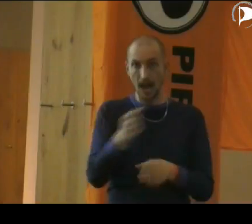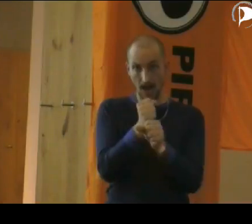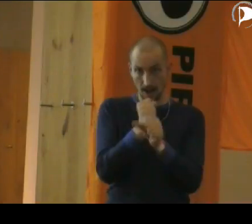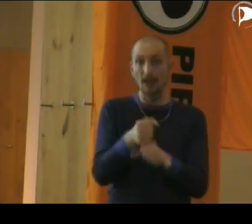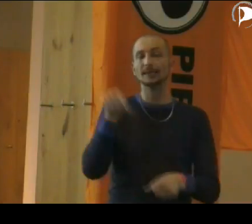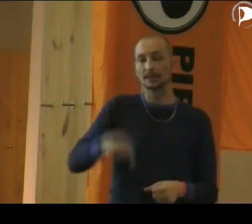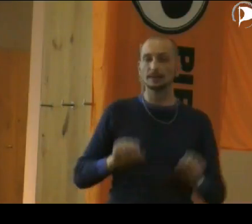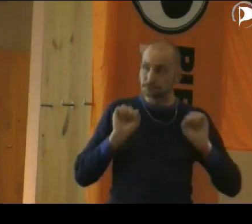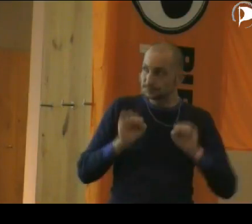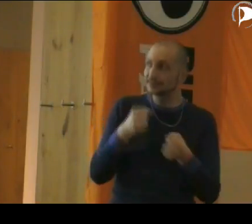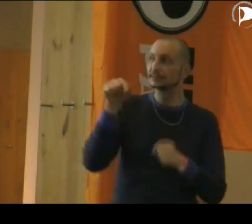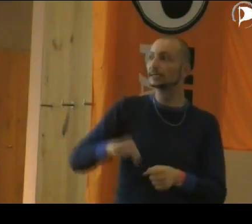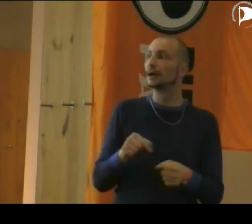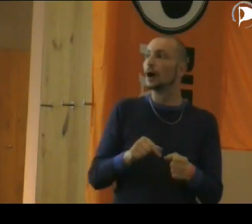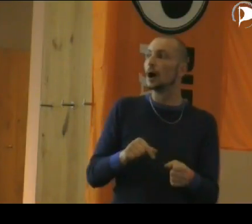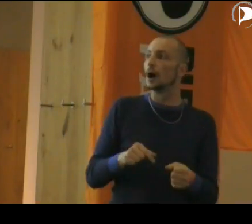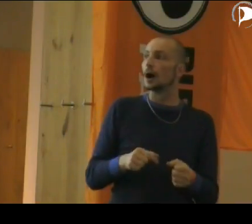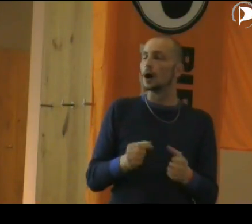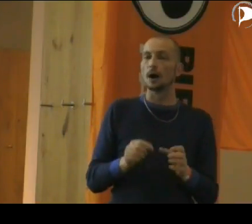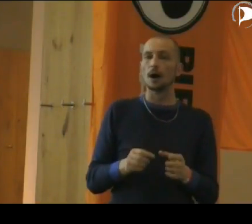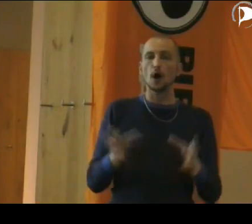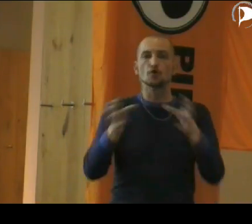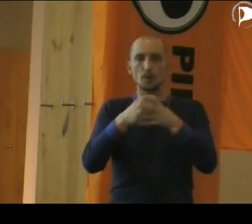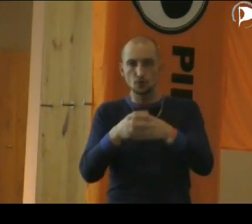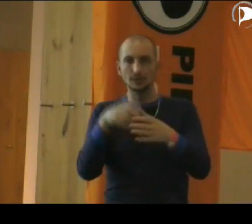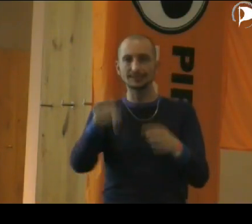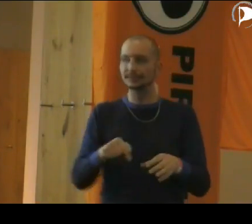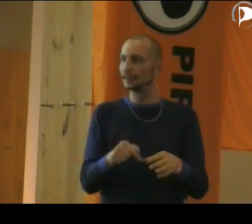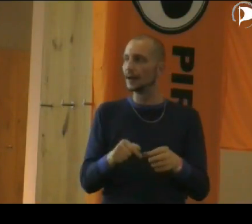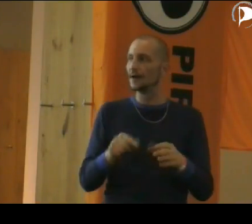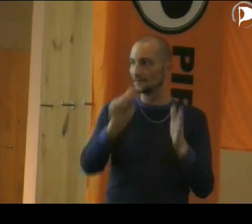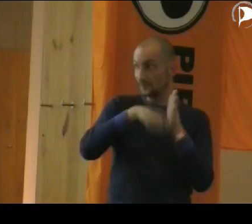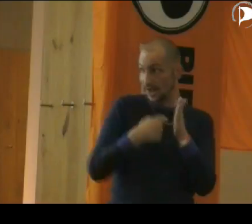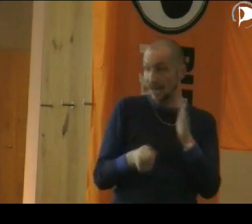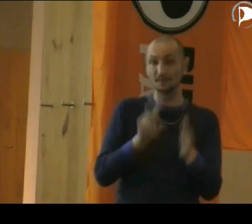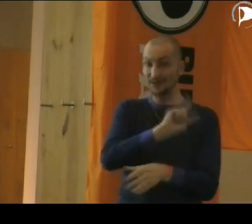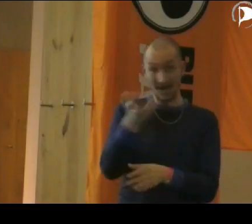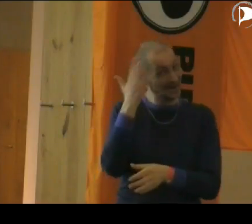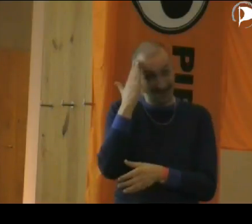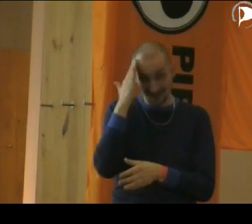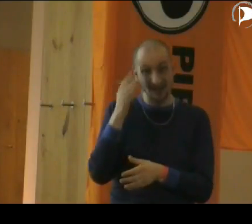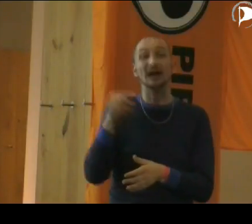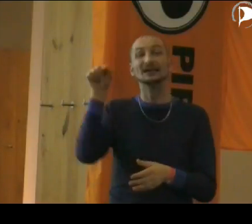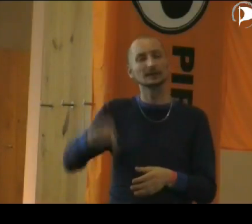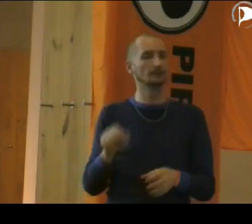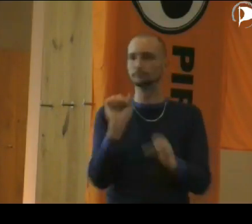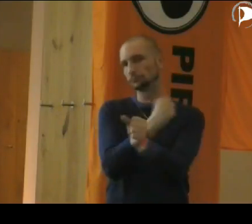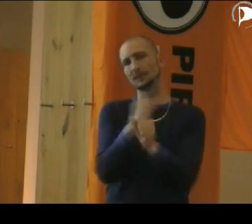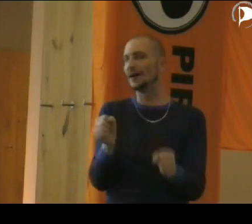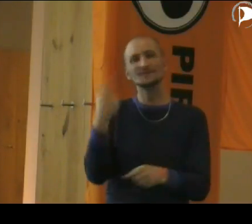letzten kommunalwahl in der fläche werde nicht antreten können wir das kommunalwahlrecht kennt weiß dass es nicht möglich ist